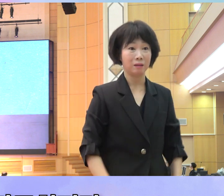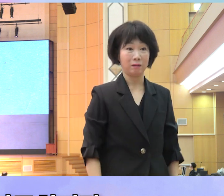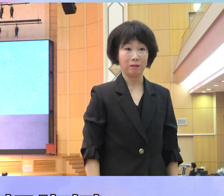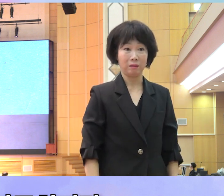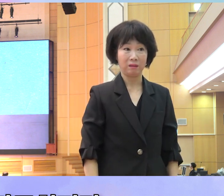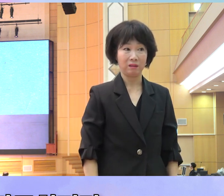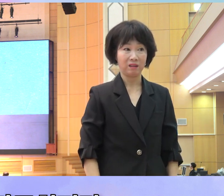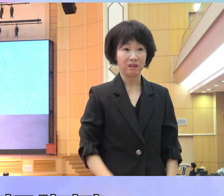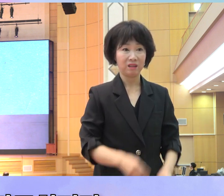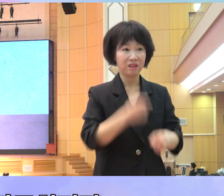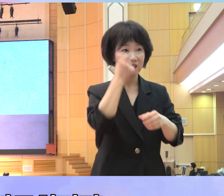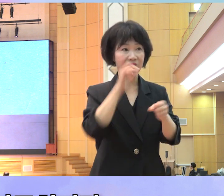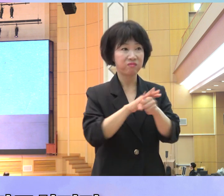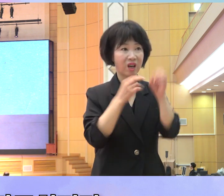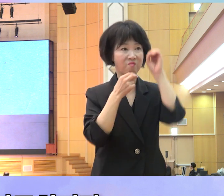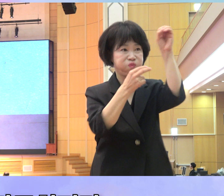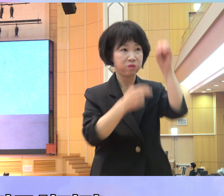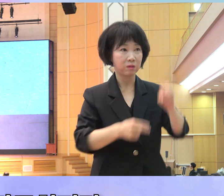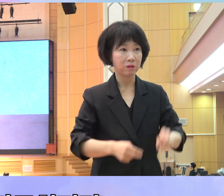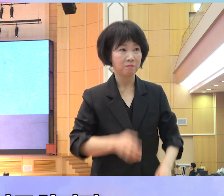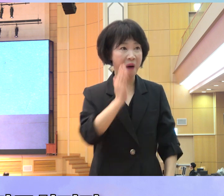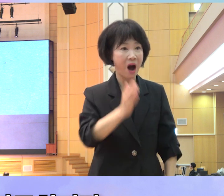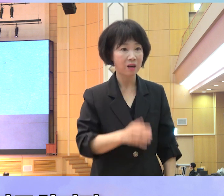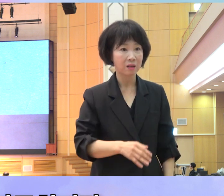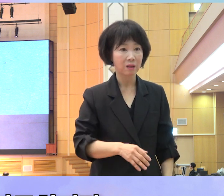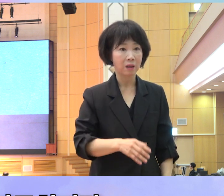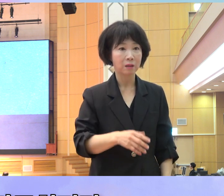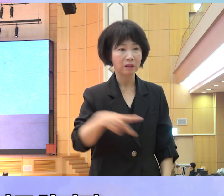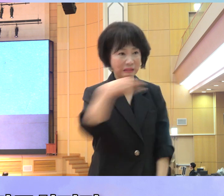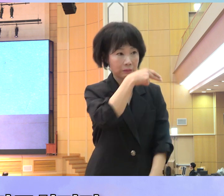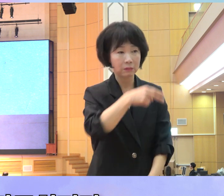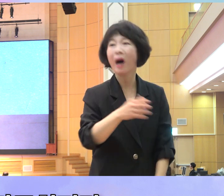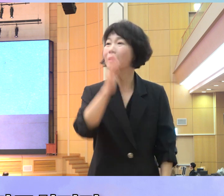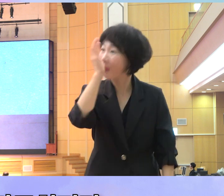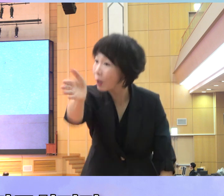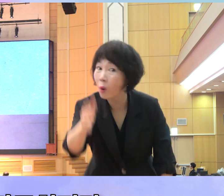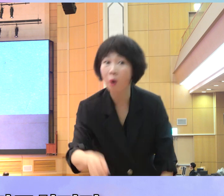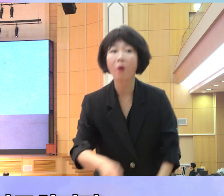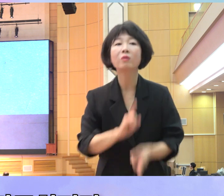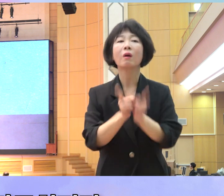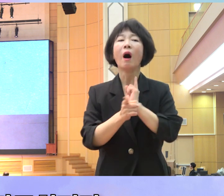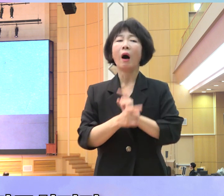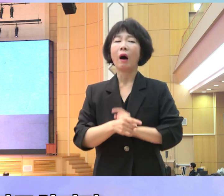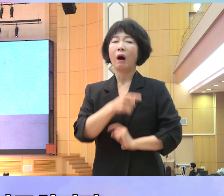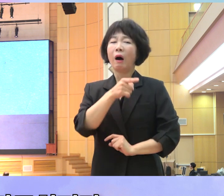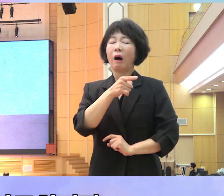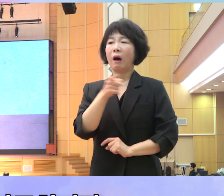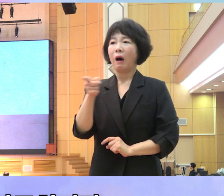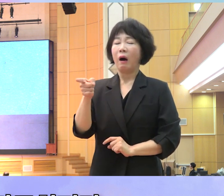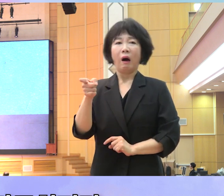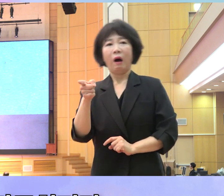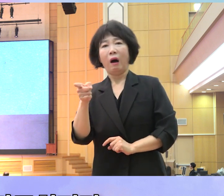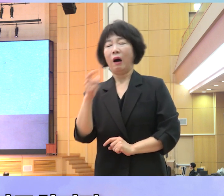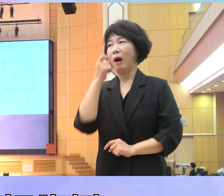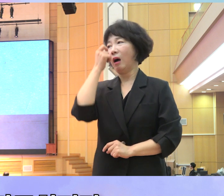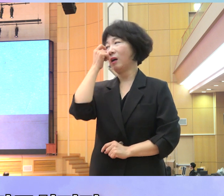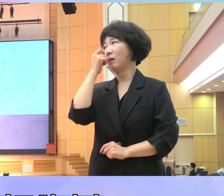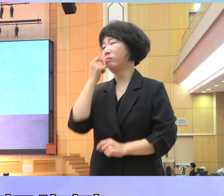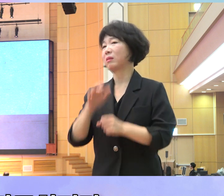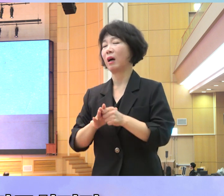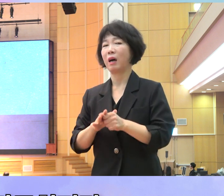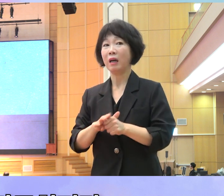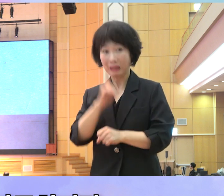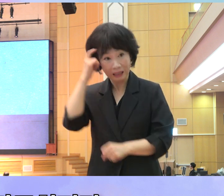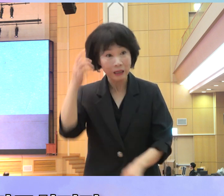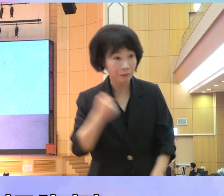한 명의 자녀 아닌 좀 다자녀, 예전에는 막 많이도 나셨잖아요, 그죠? 요즘에는 둘만